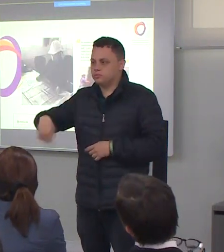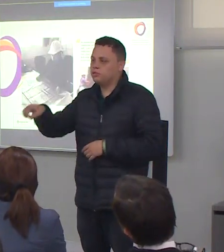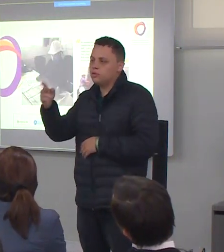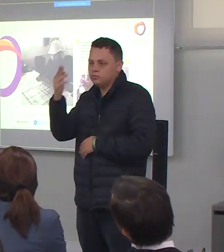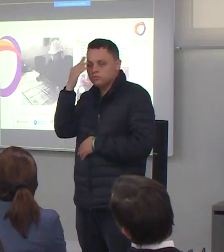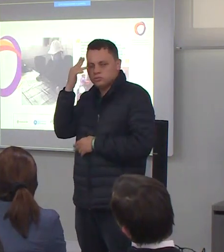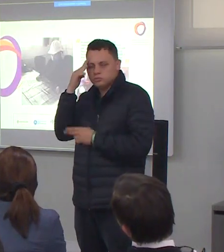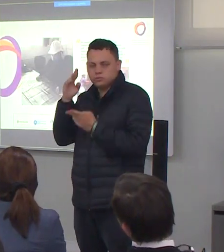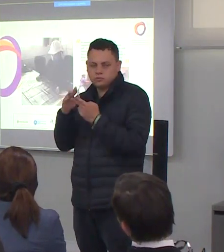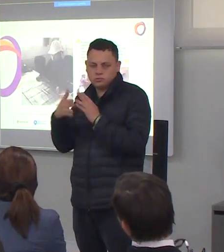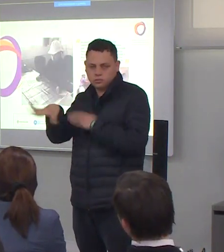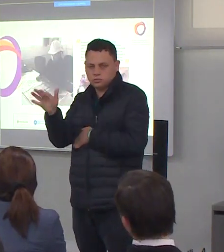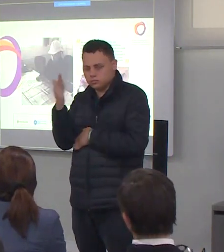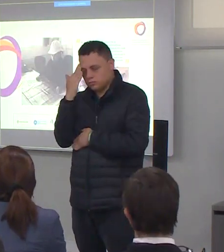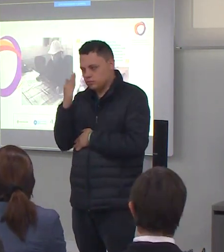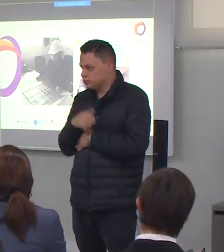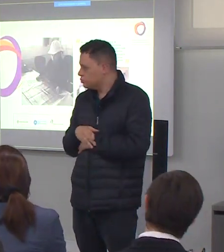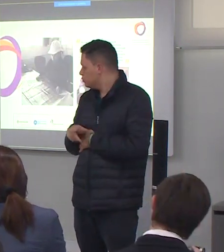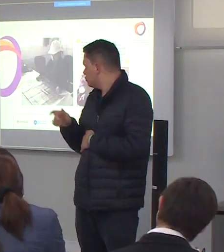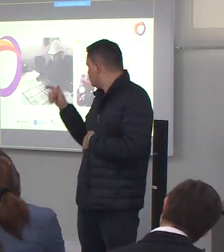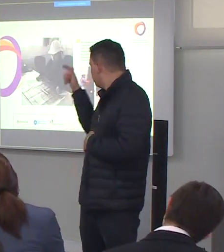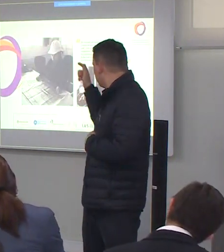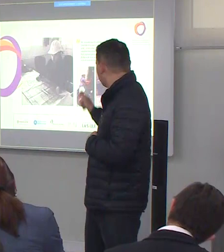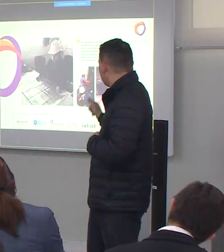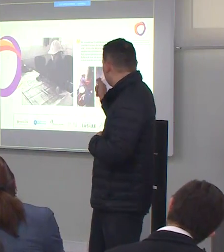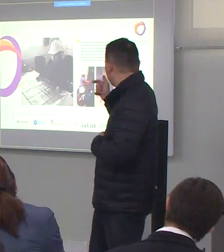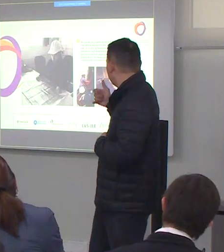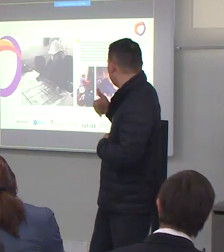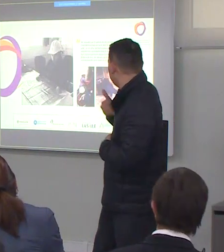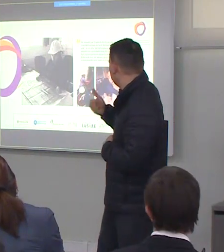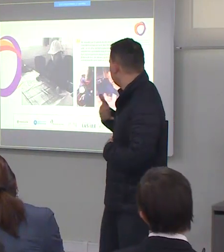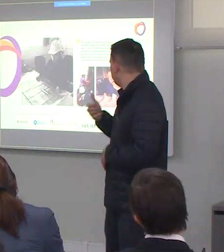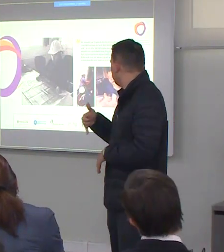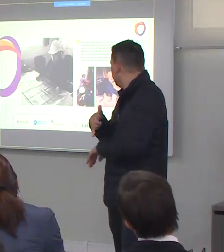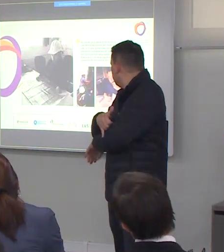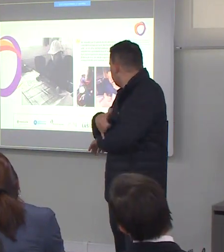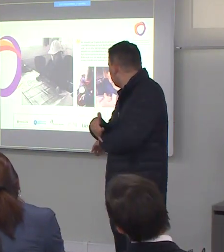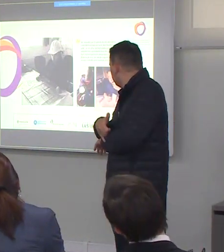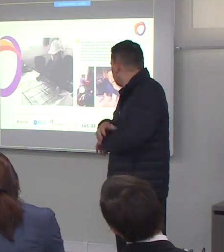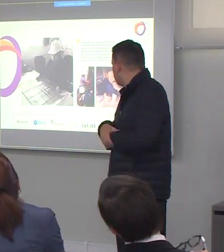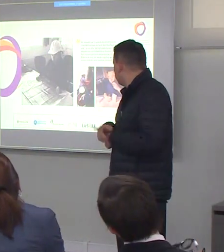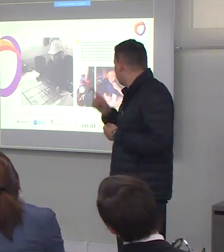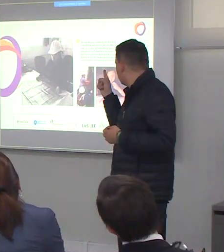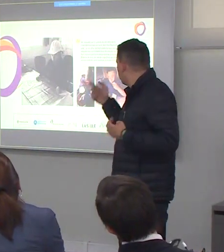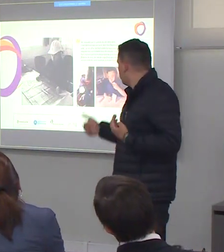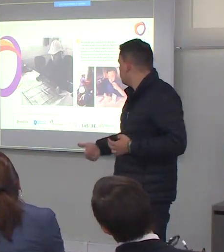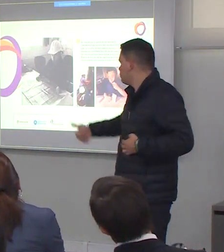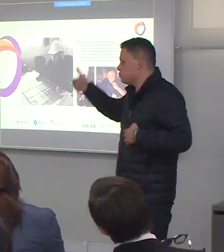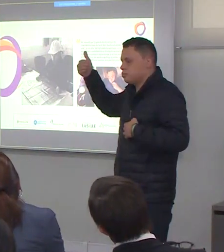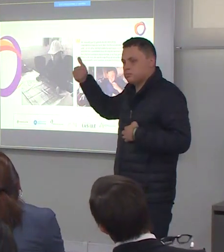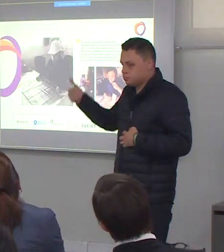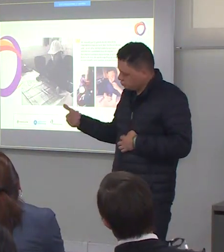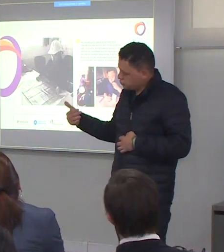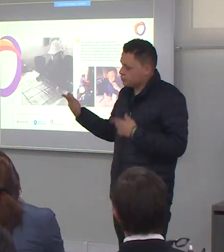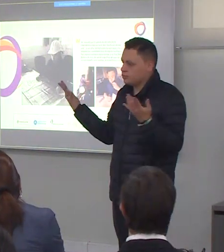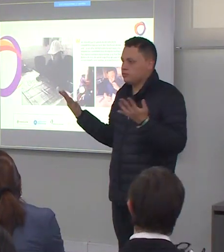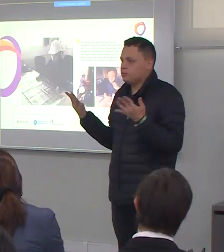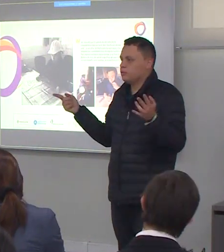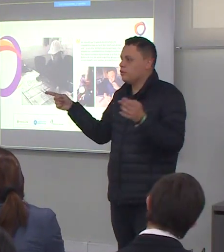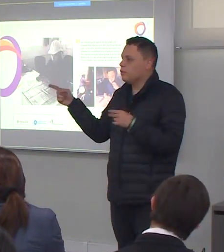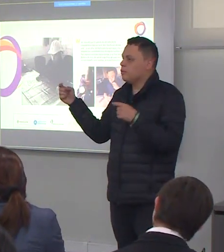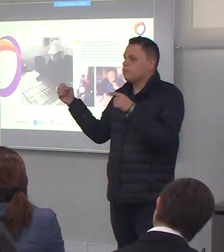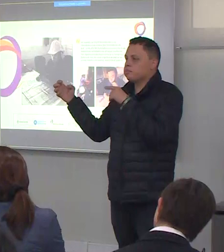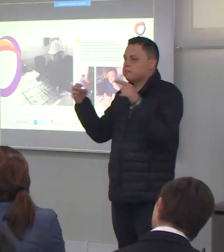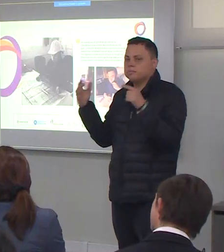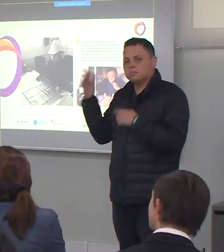más este joven que ustedes ven aquí es arquitecto de baja talla este gigante este gigante está aquí en la exposición